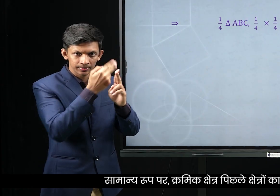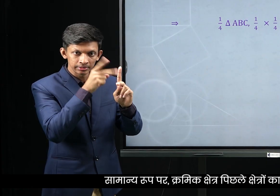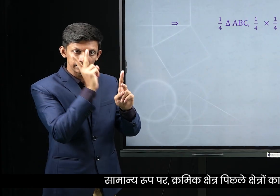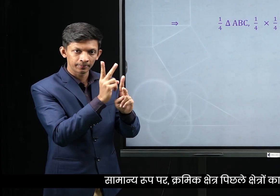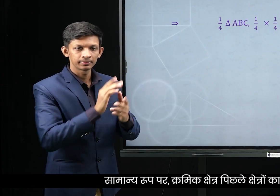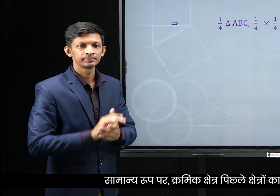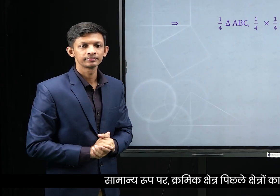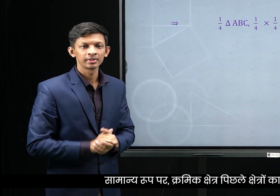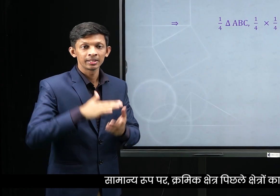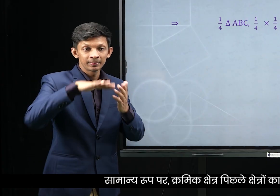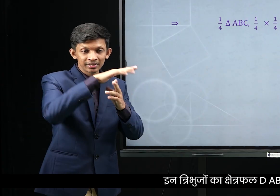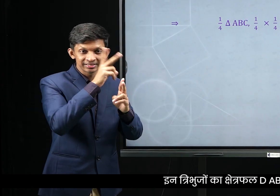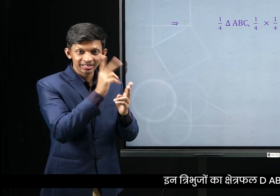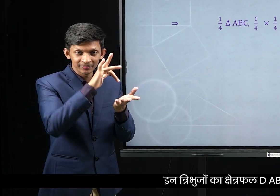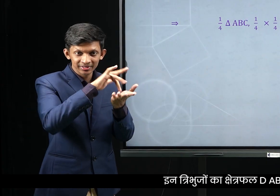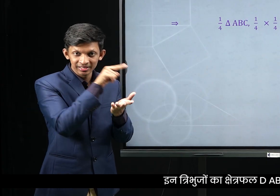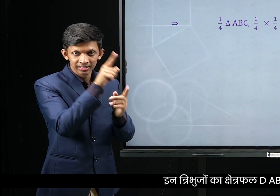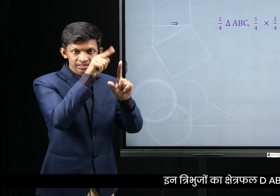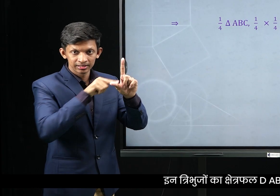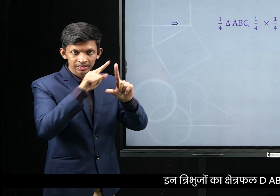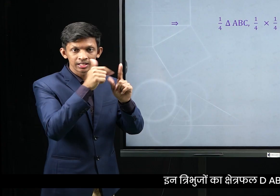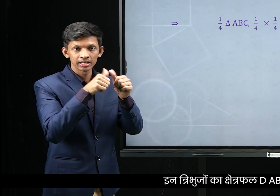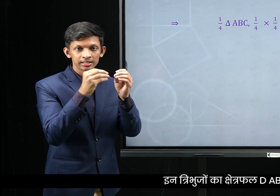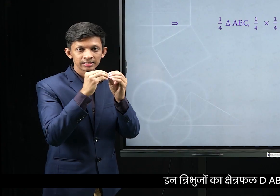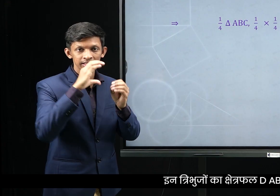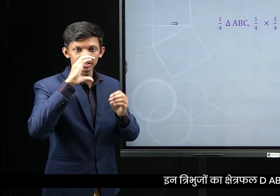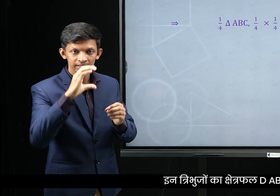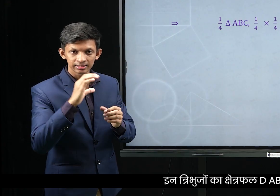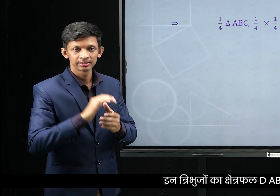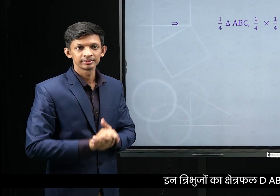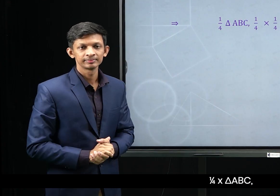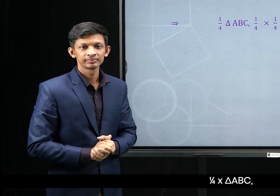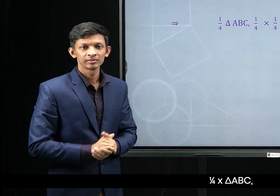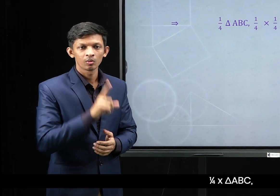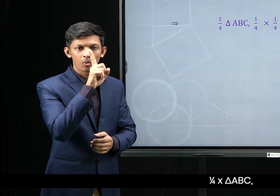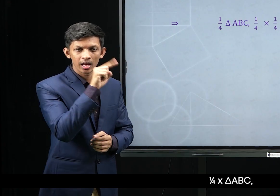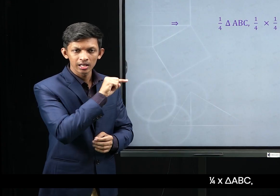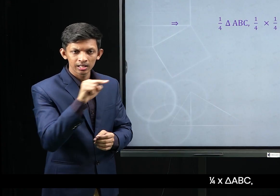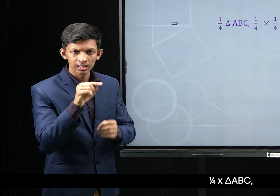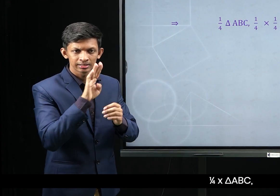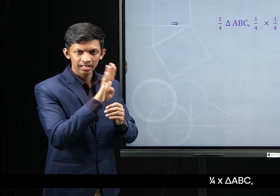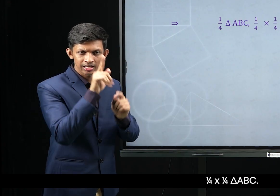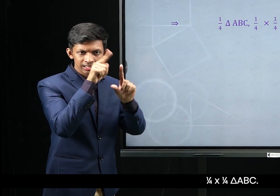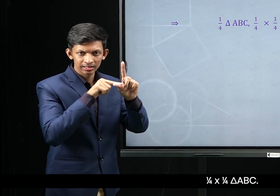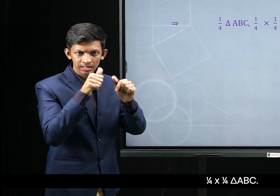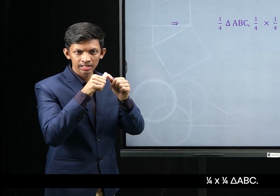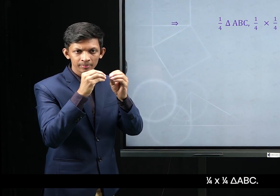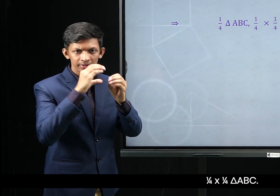है। इस त्रिभुजों का क्षेत्रफल DABC है। 1/4 x एब्क 1/4